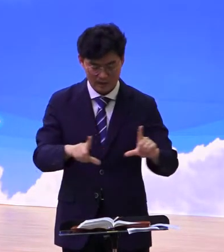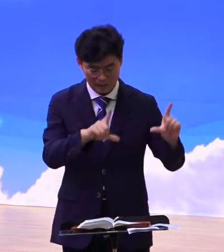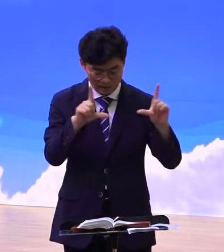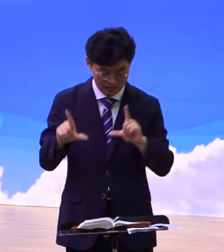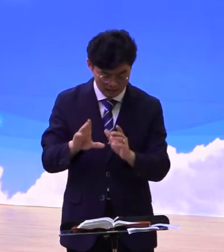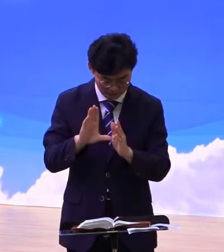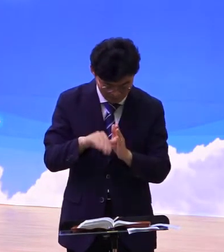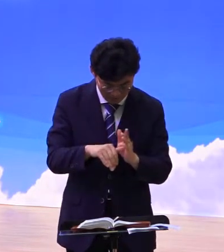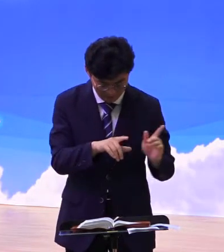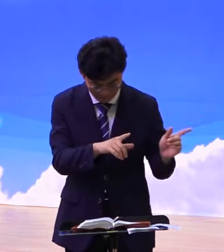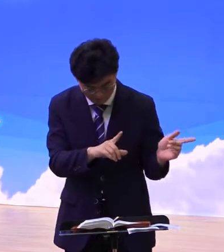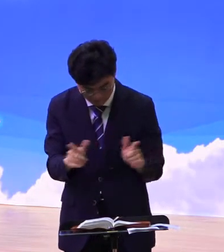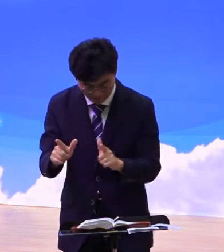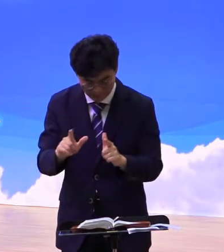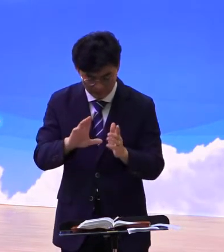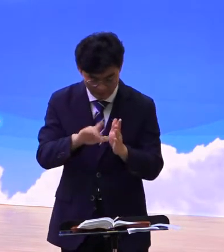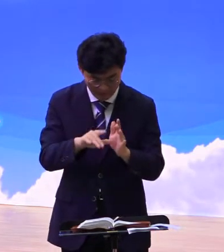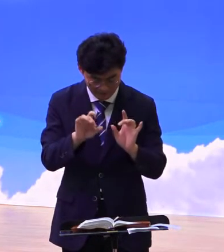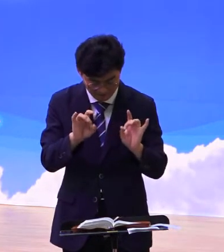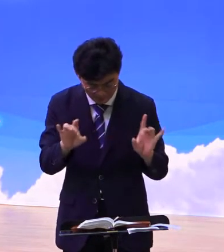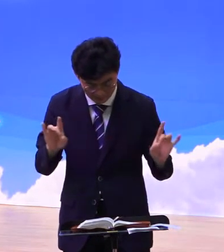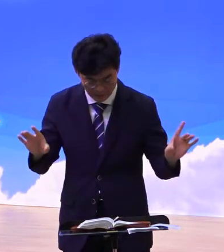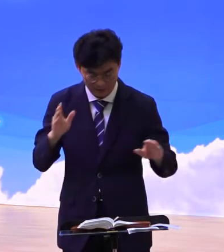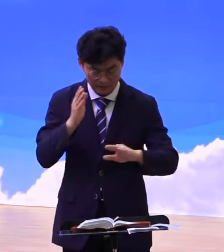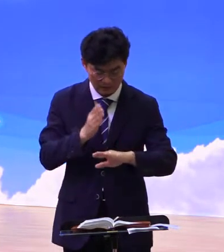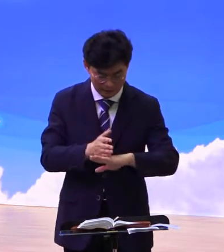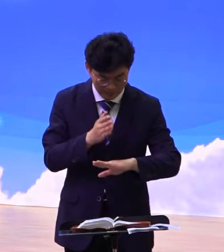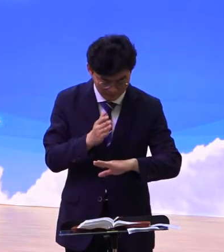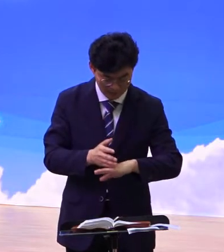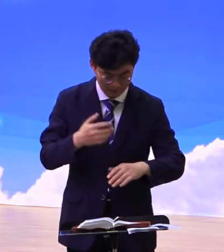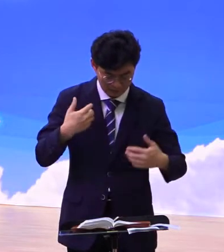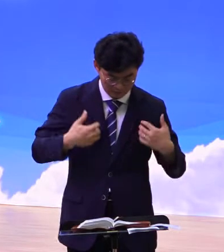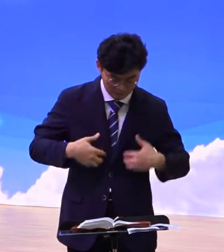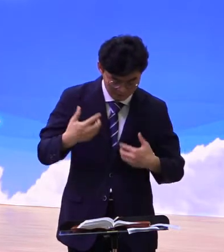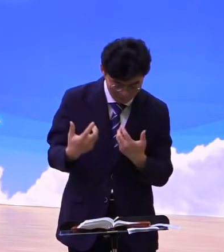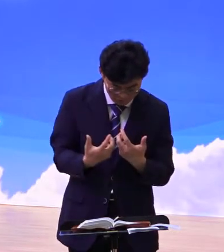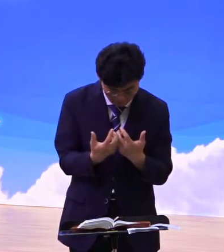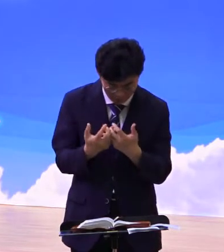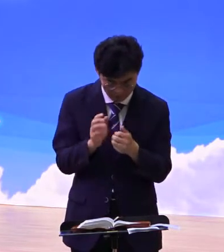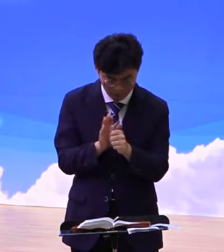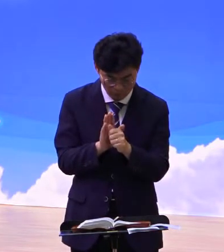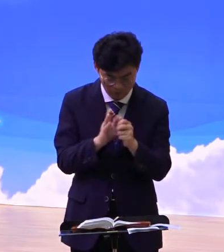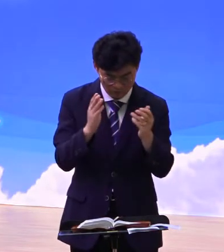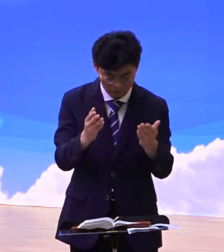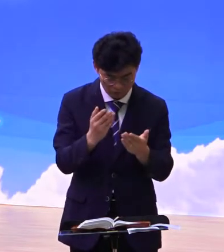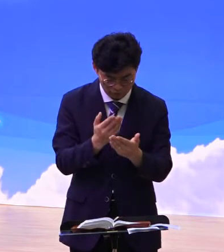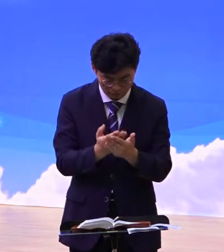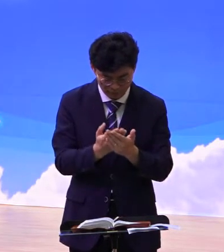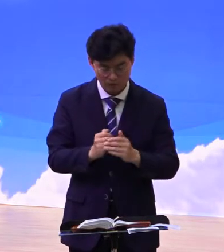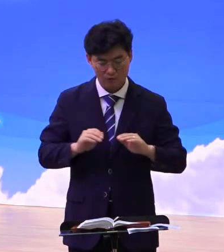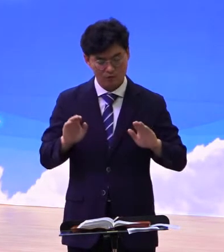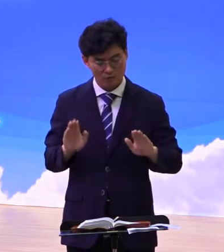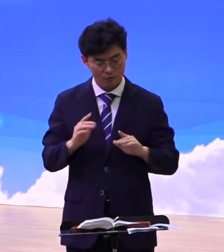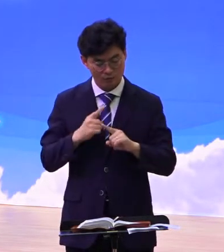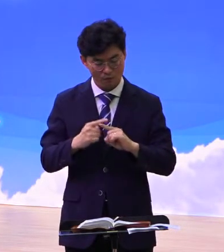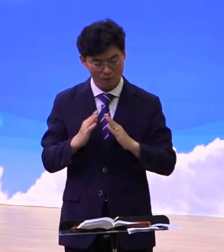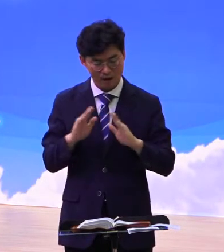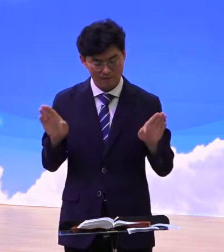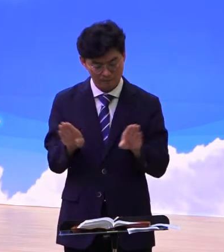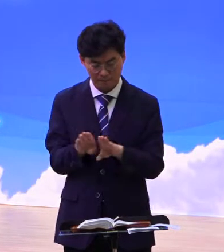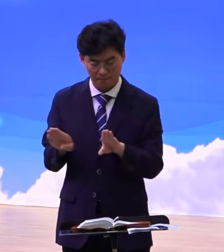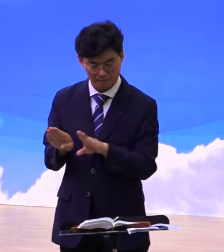언제나 감사와 넘칠 수 있는 믿음 생활 도와주시옵소서. 시간 참식지 못한 성도님들